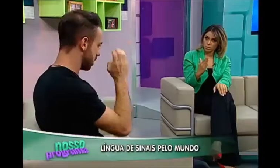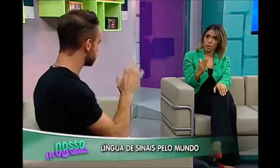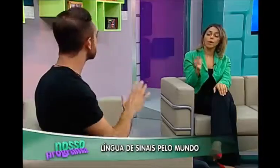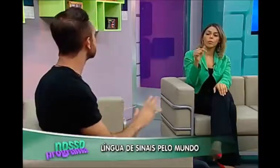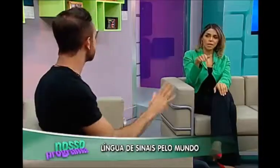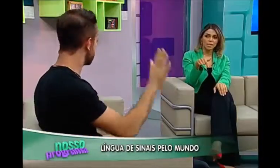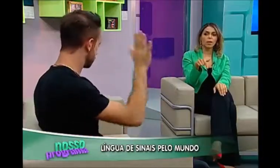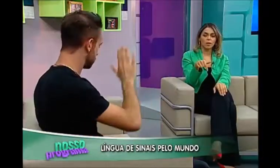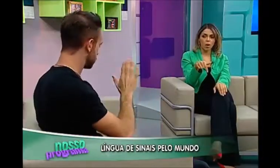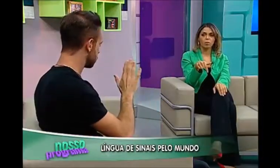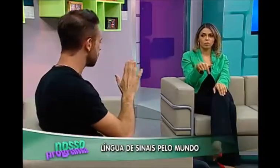No Brasil é igual.